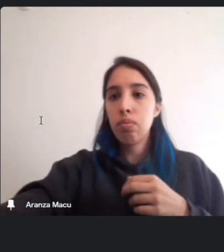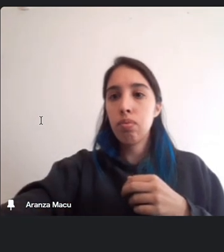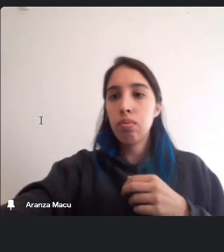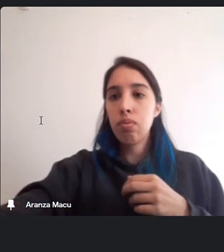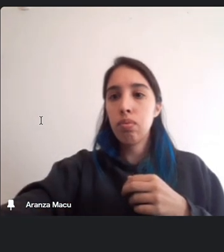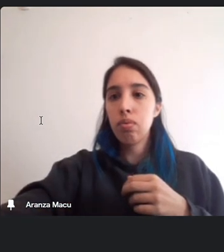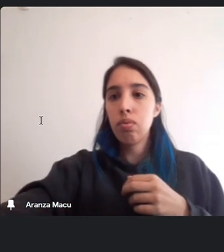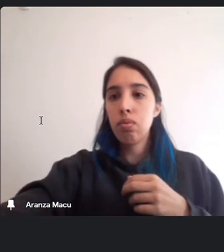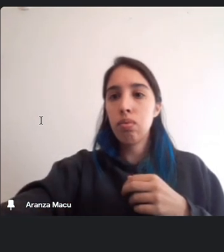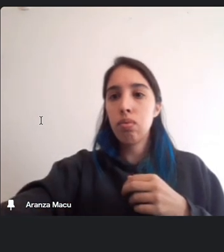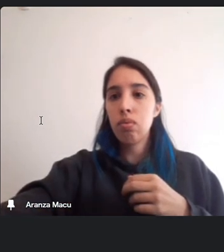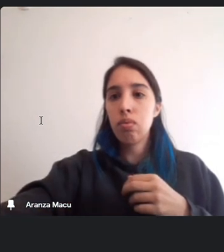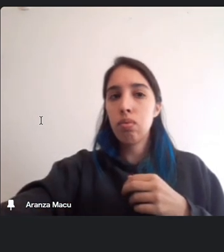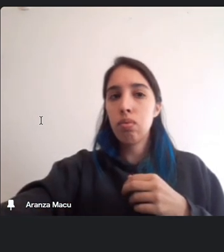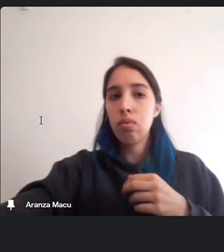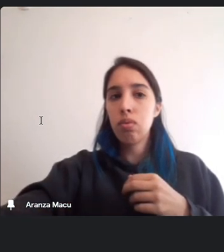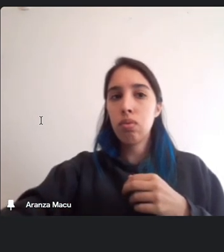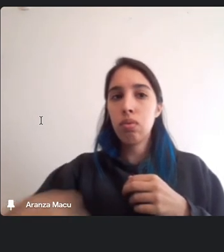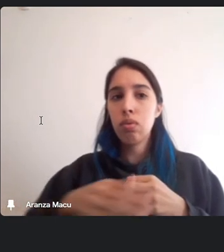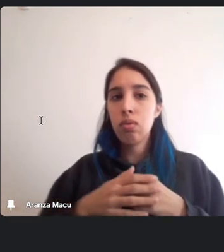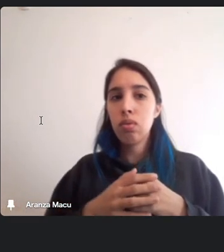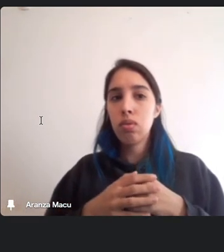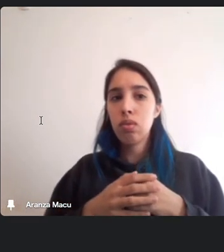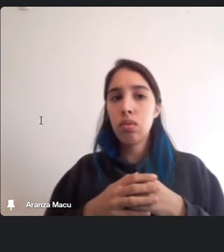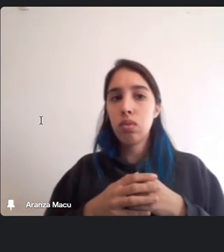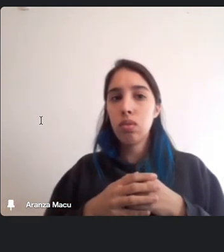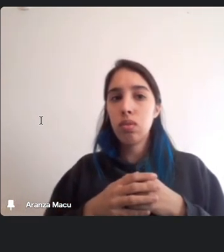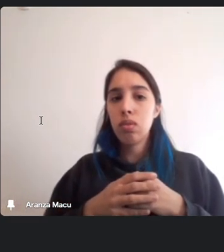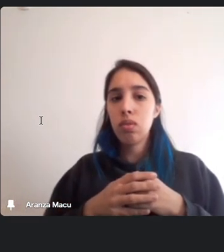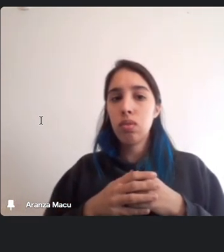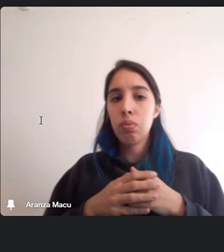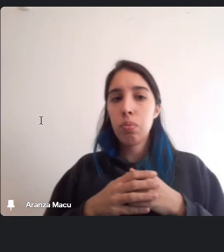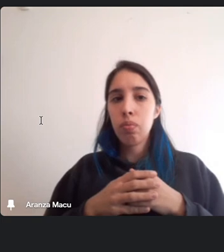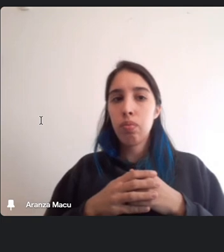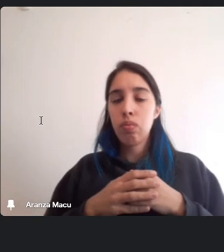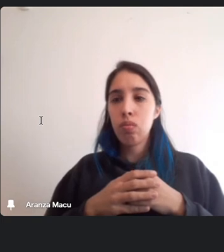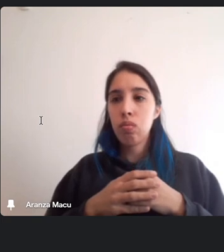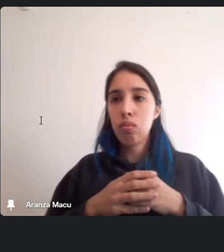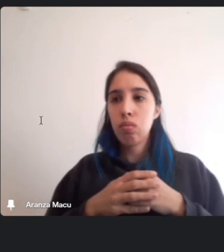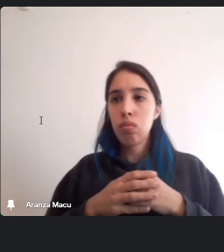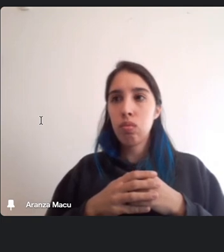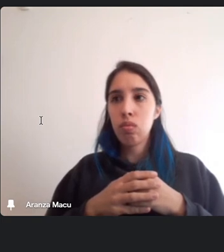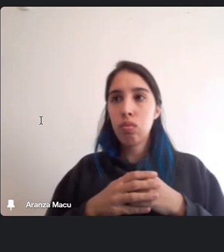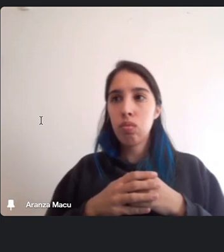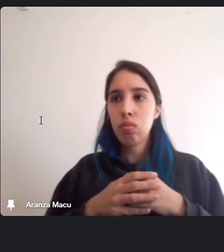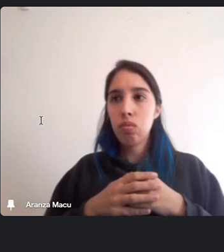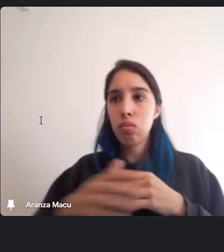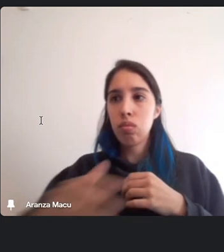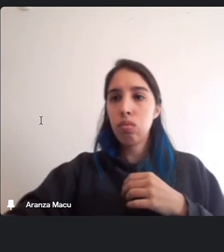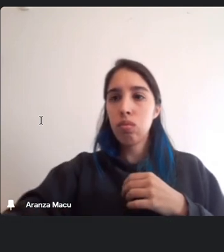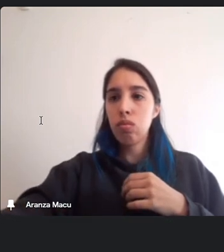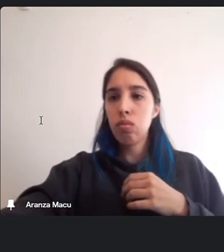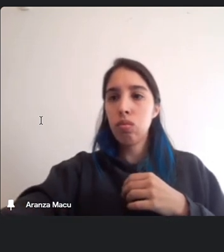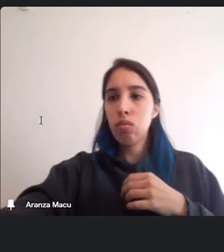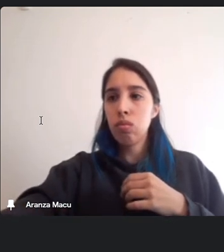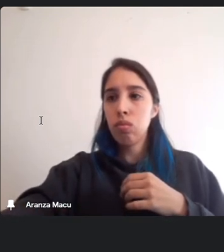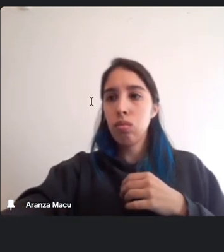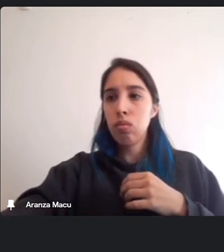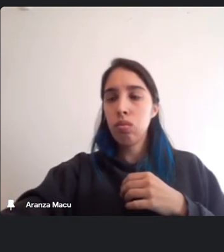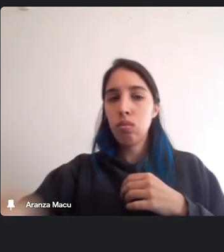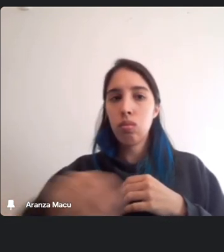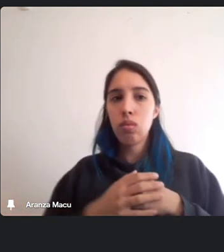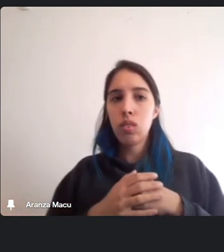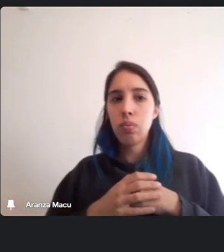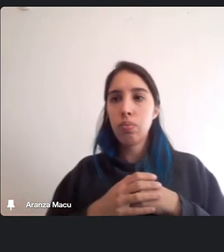No, porque yo lo empecé a copiar. Ah, bueno. Empecé a copiar. frustración, pero bueno. No, si